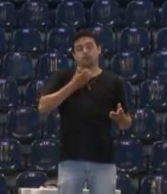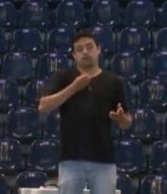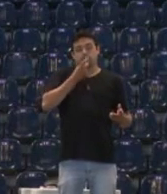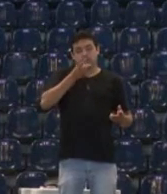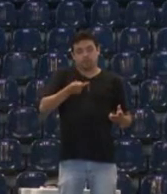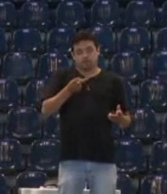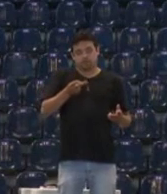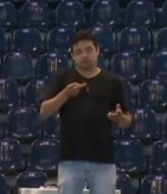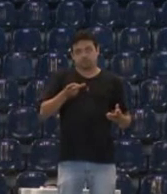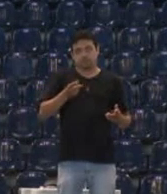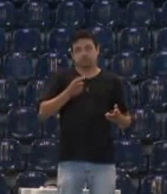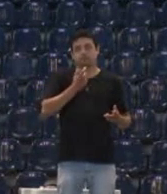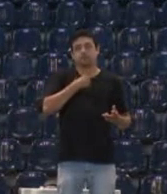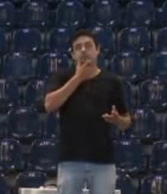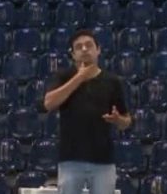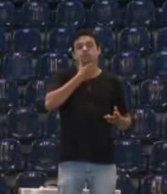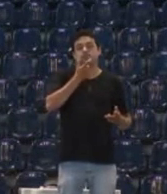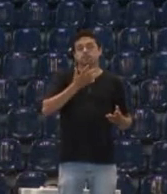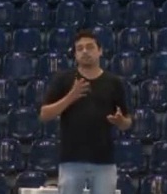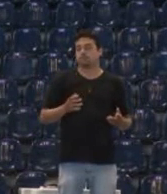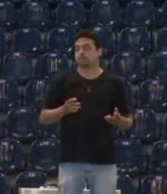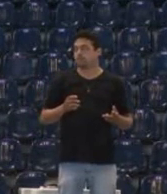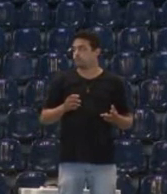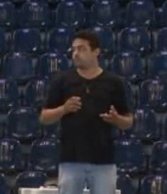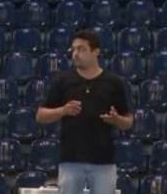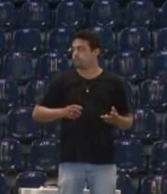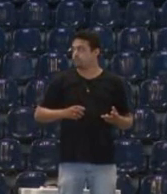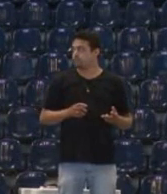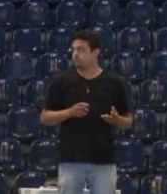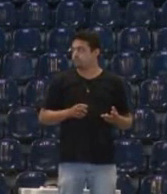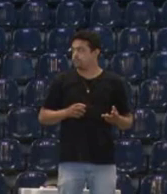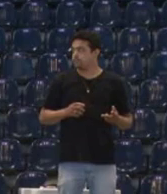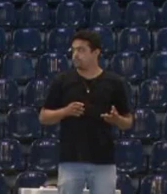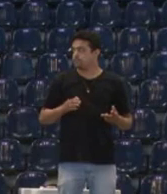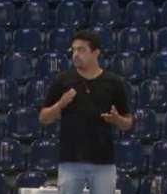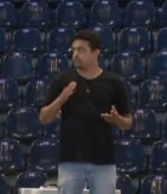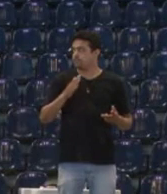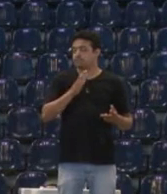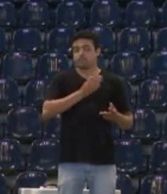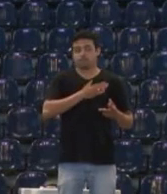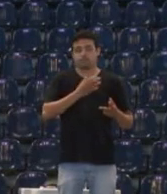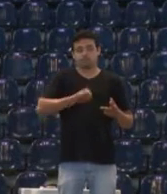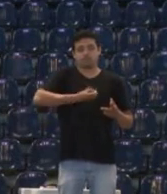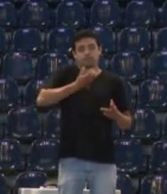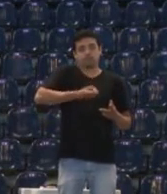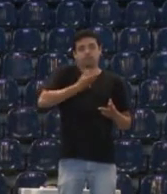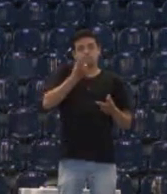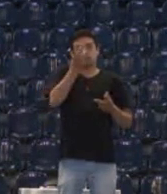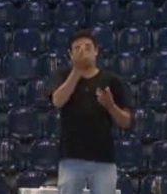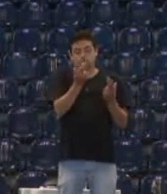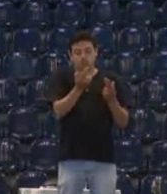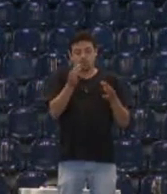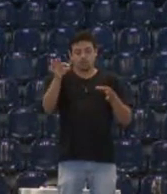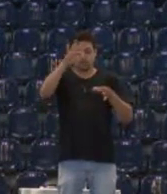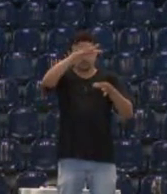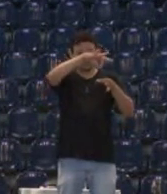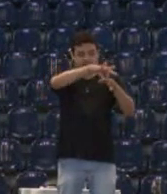na voz de patativa meu fé é como as sementes